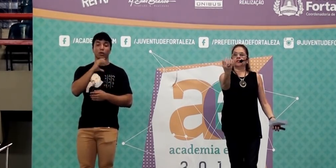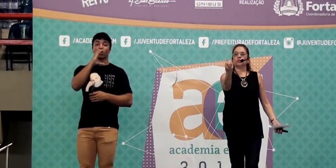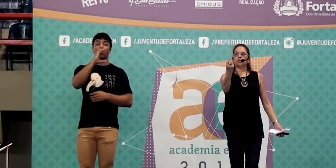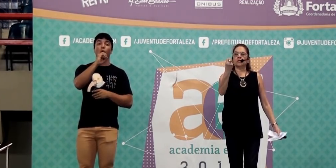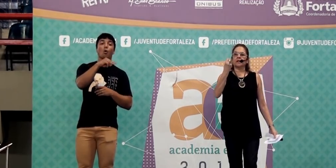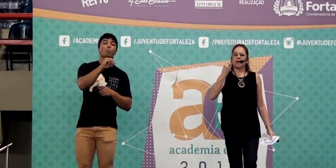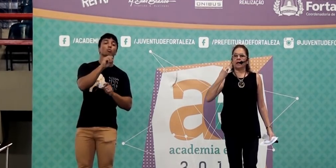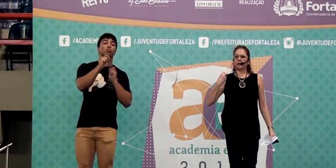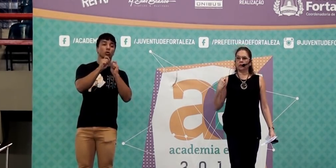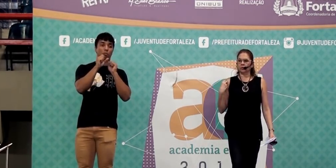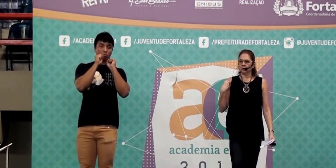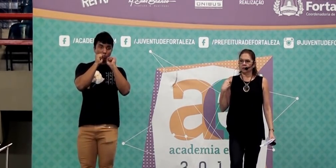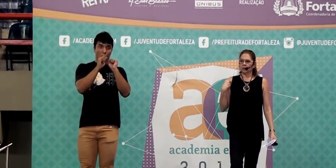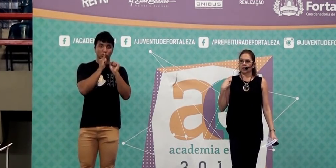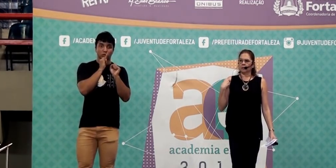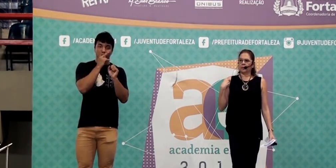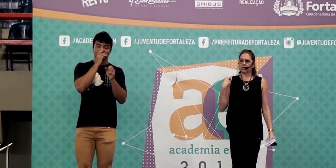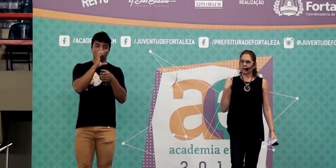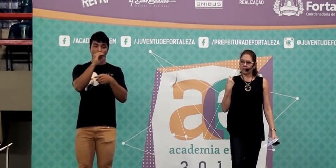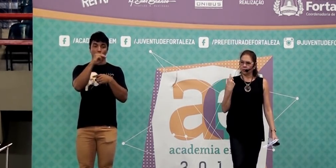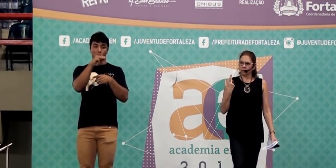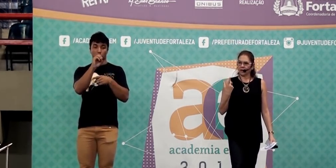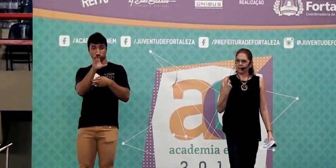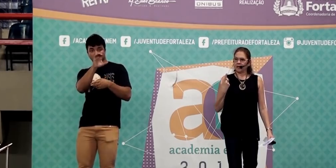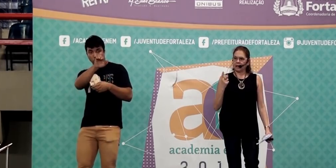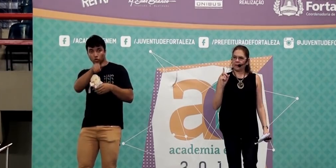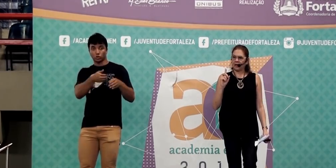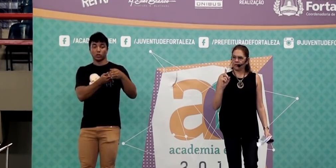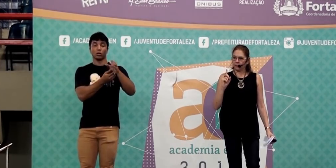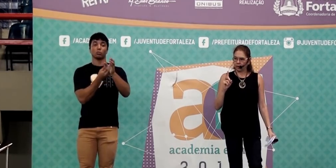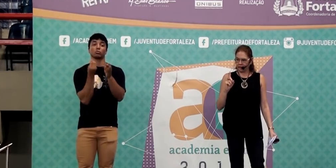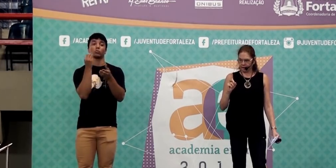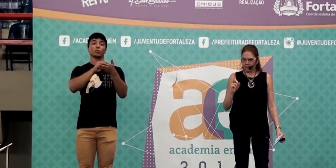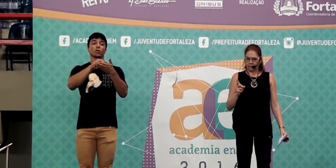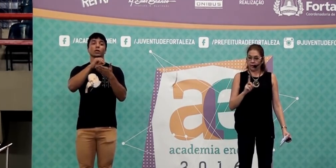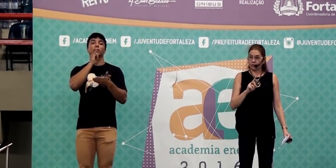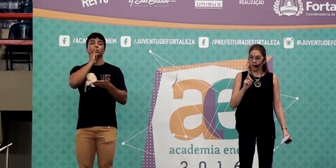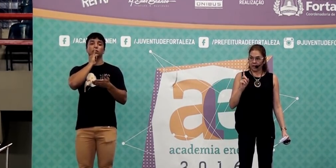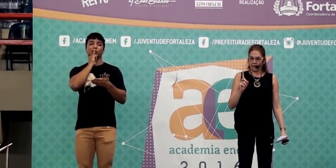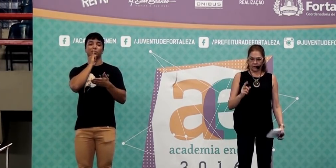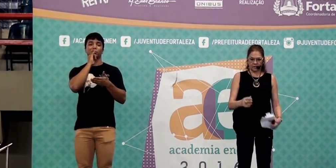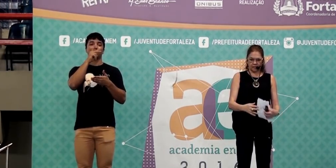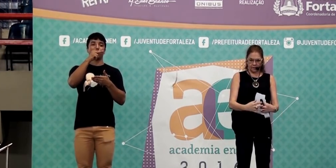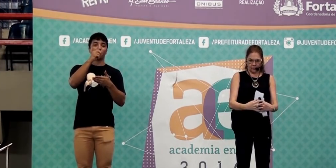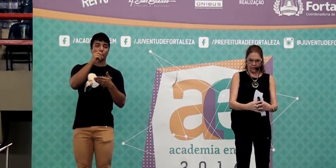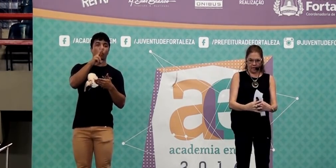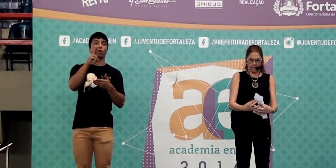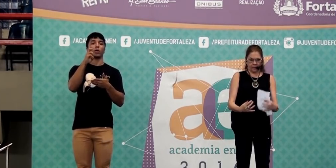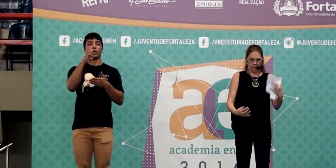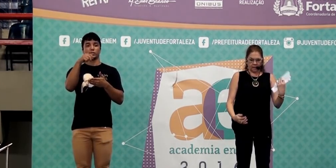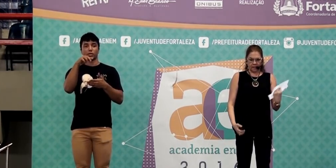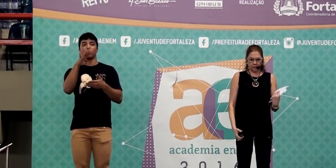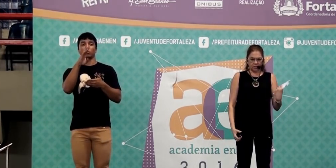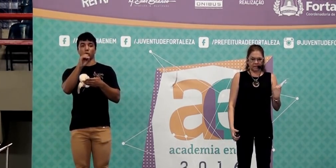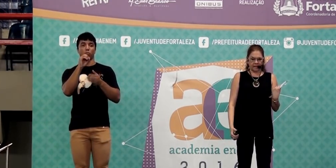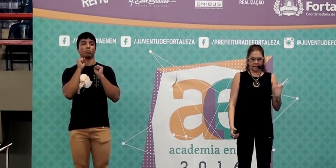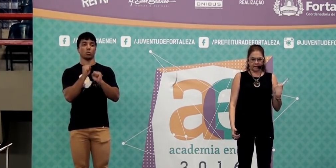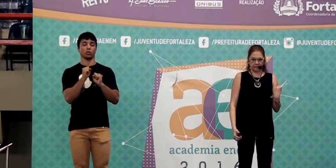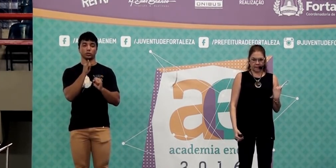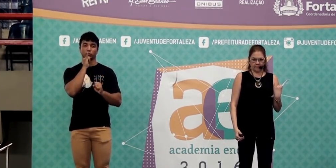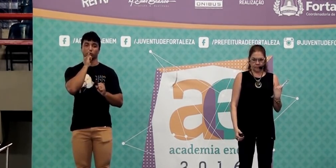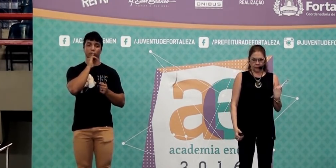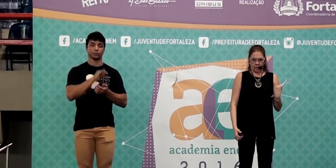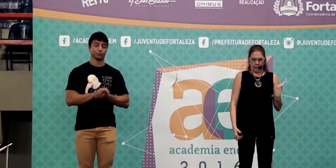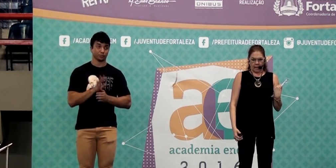eu posso tirá-lo e botar no lugar dele a palavra por exemplo. Eu vou ler e vocês vão ver. Se eu